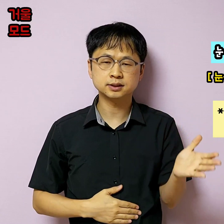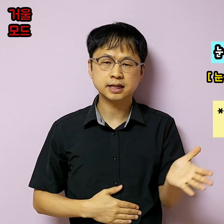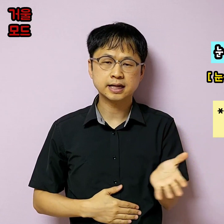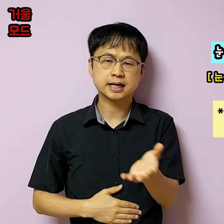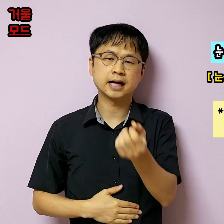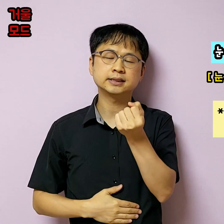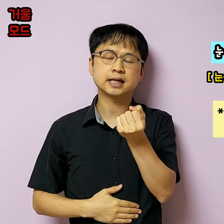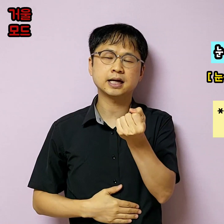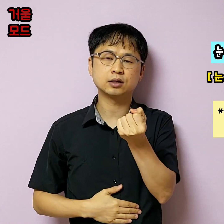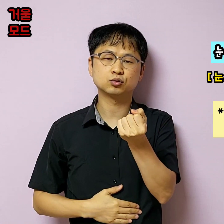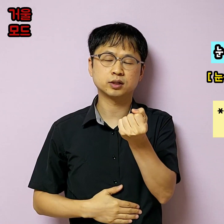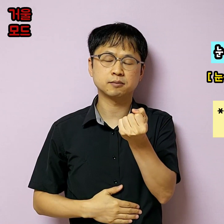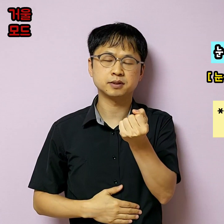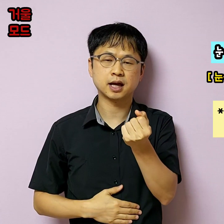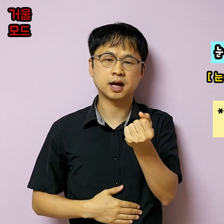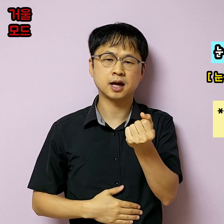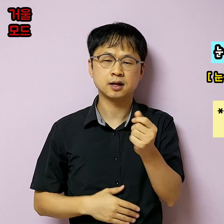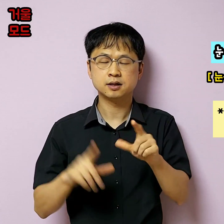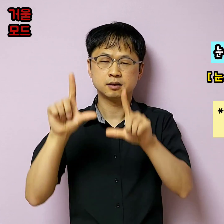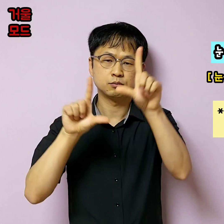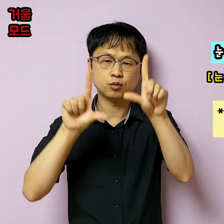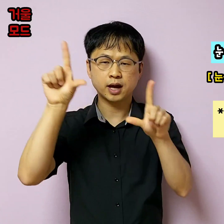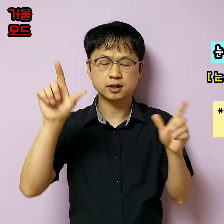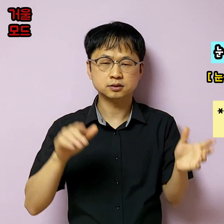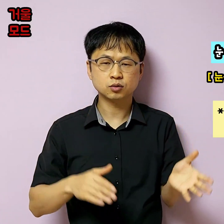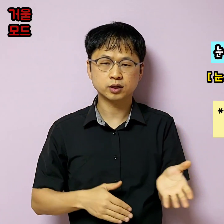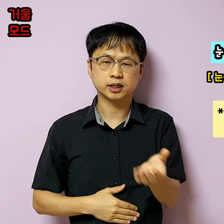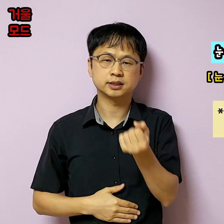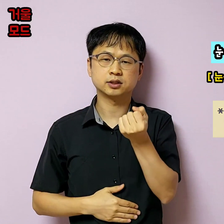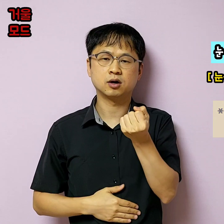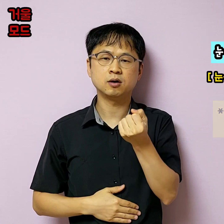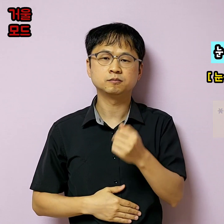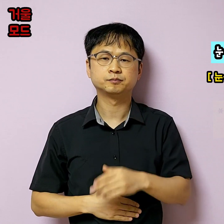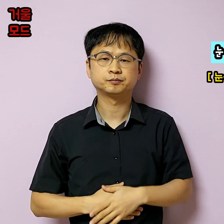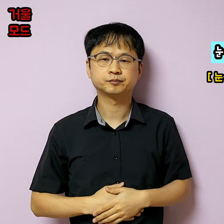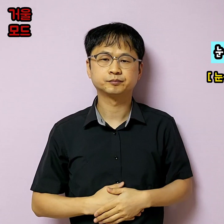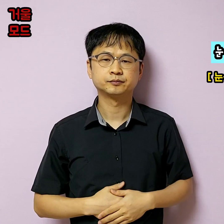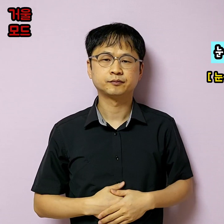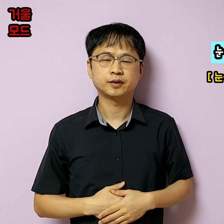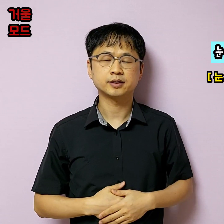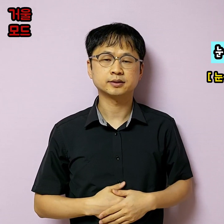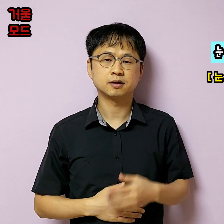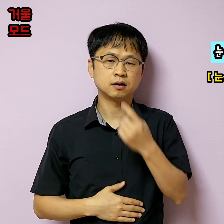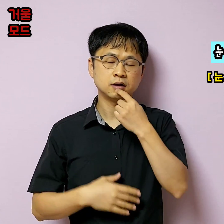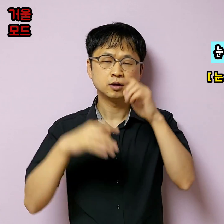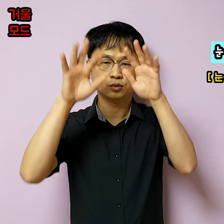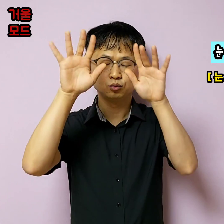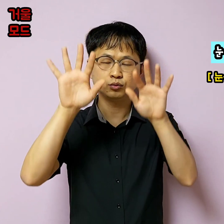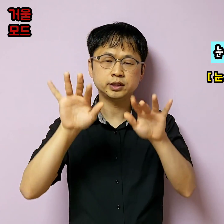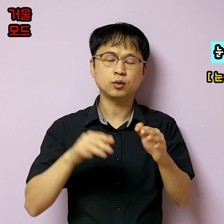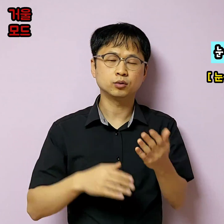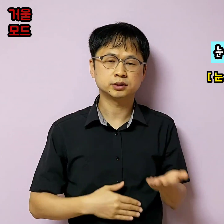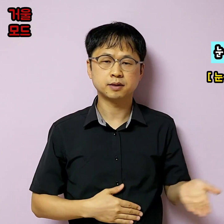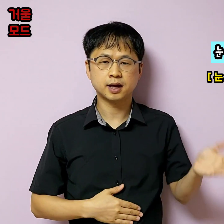것은 가지다 라는 수어가 됩니다. 모양으로가 되겠죠. 네, 그래서 눈이